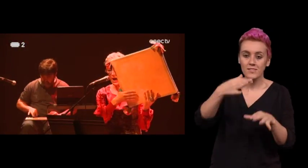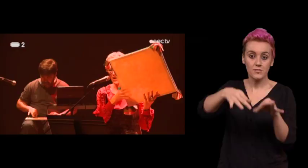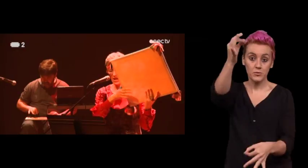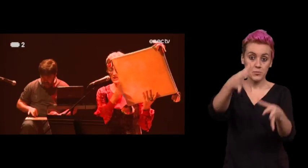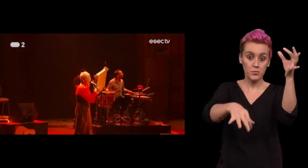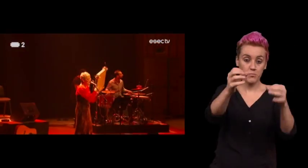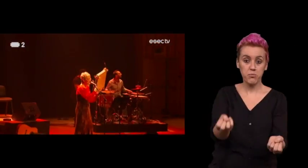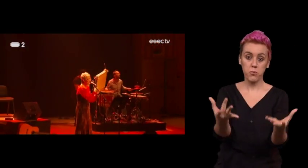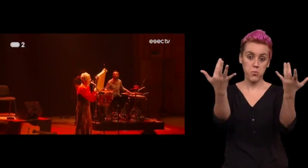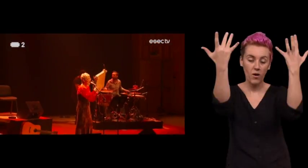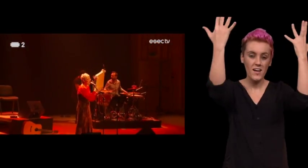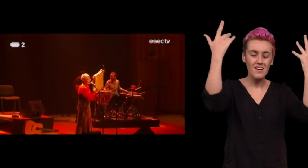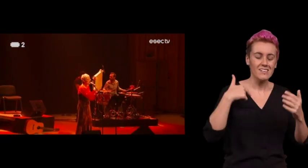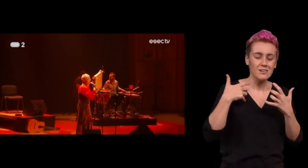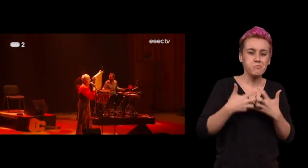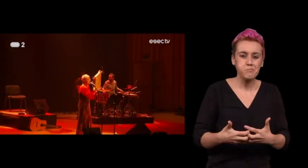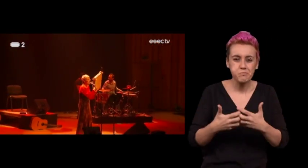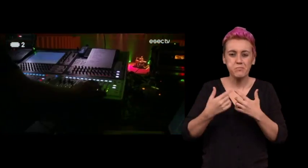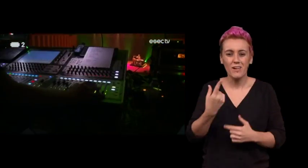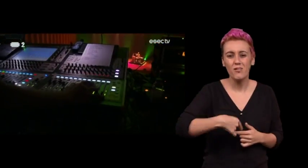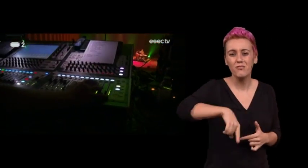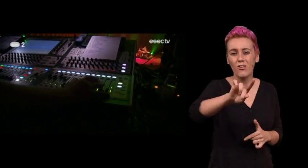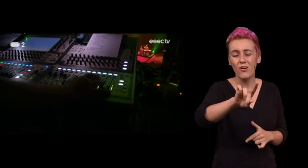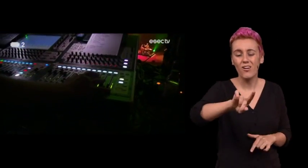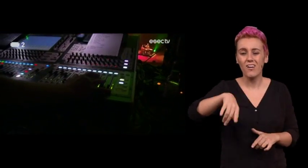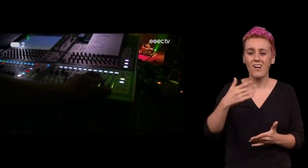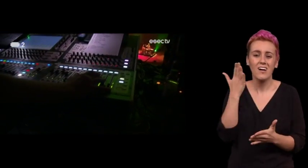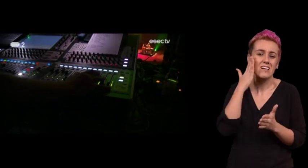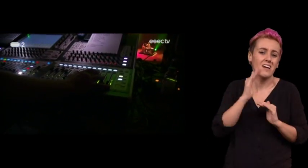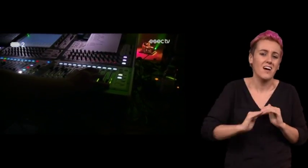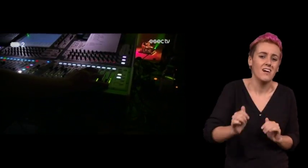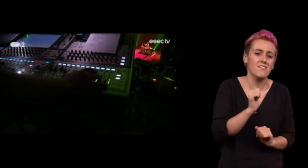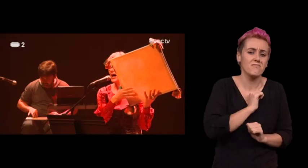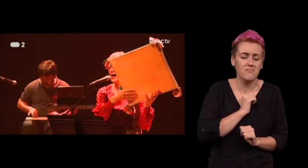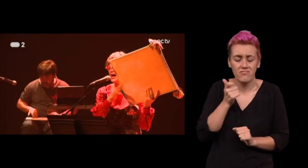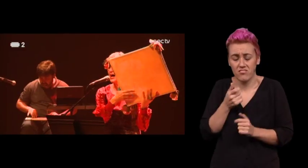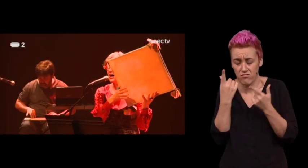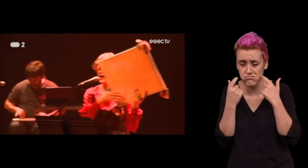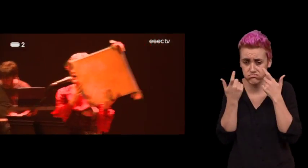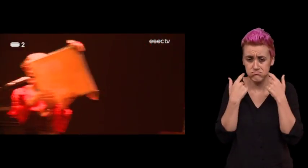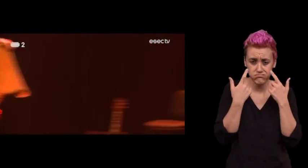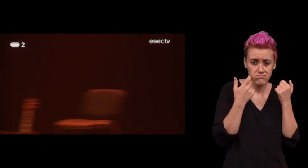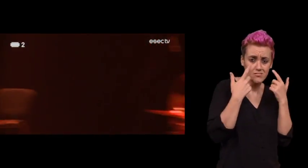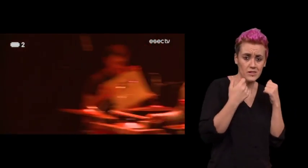pelo ar. Não sei se sai ou se fico na minha cama a